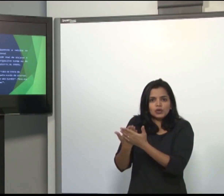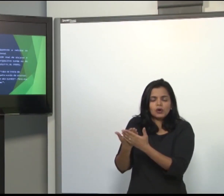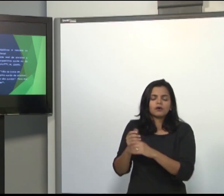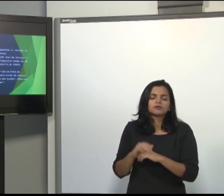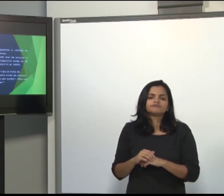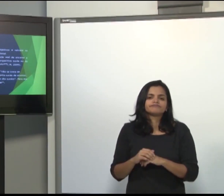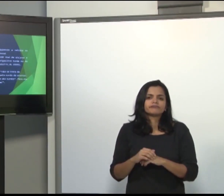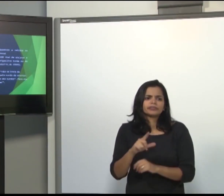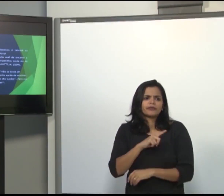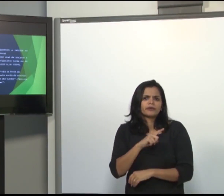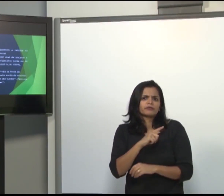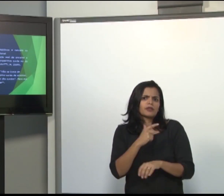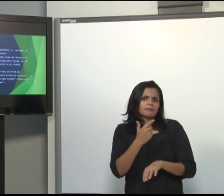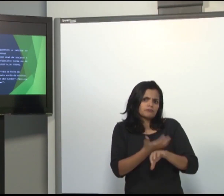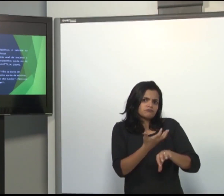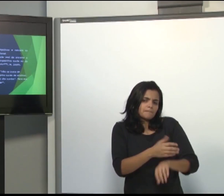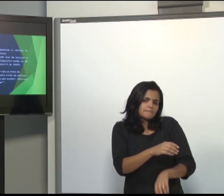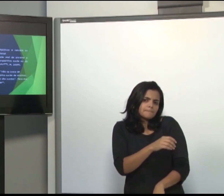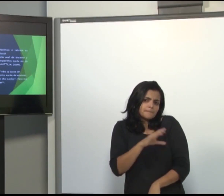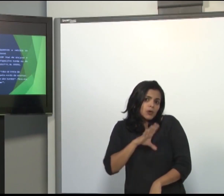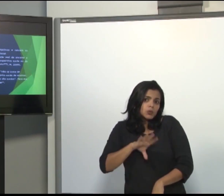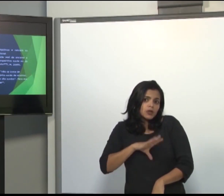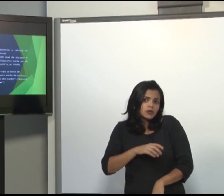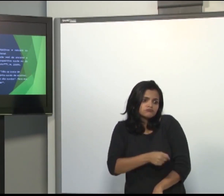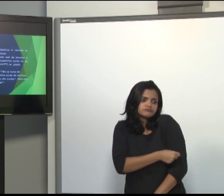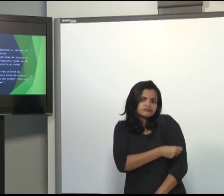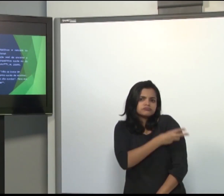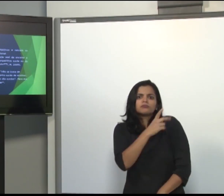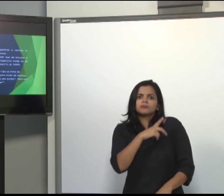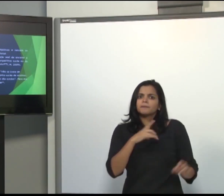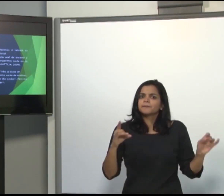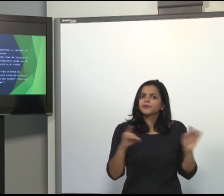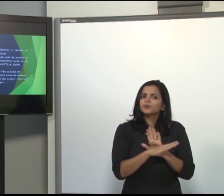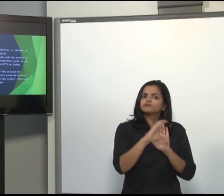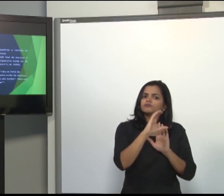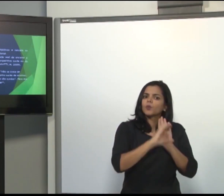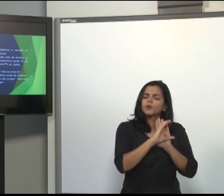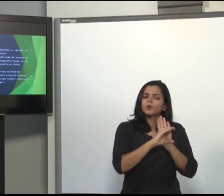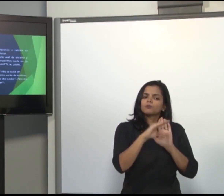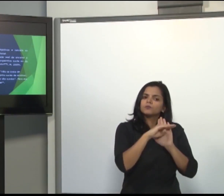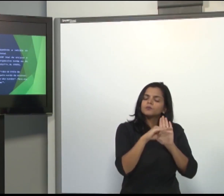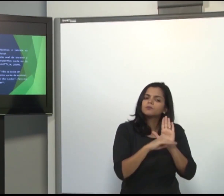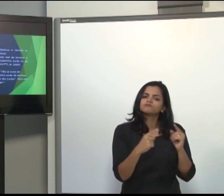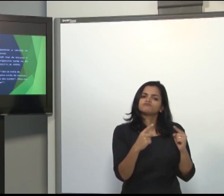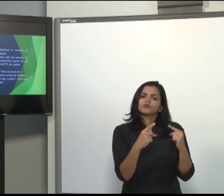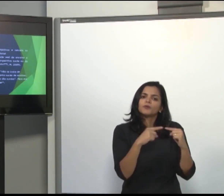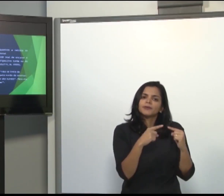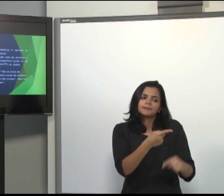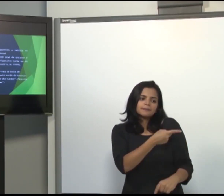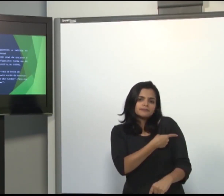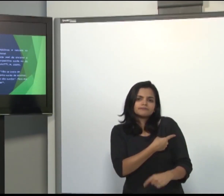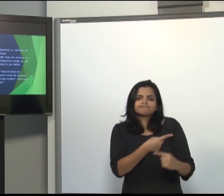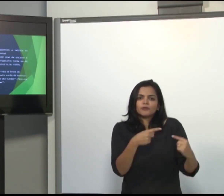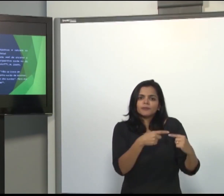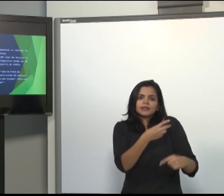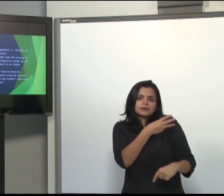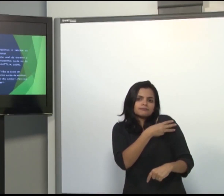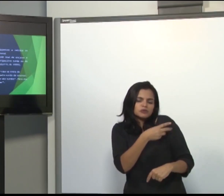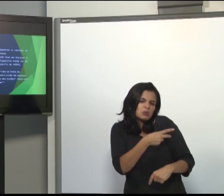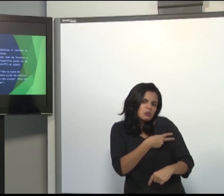português, que é ensinada no primeiro, segundo, terceiro, quarto ano. E o surdo, como eu vou preparar material para